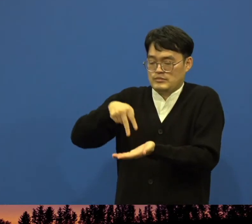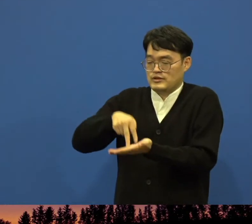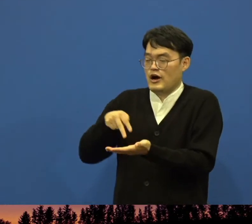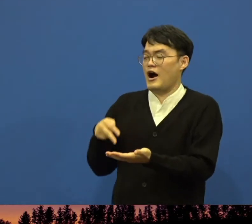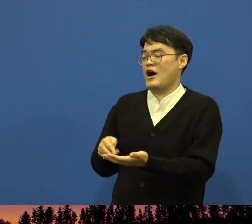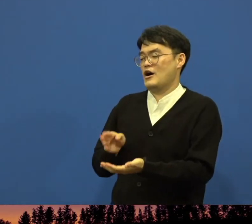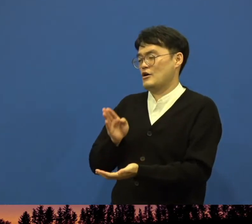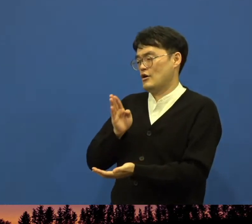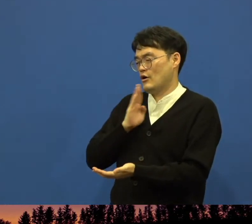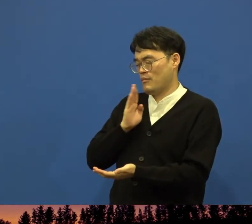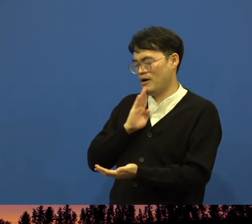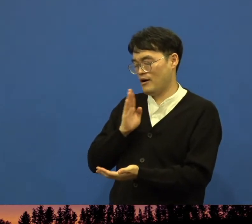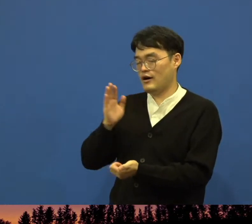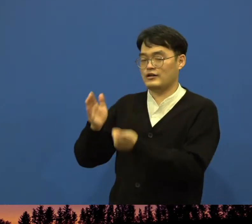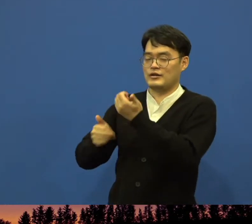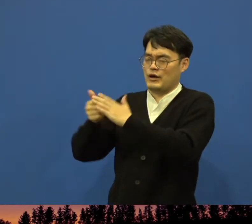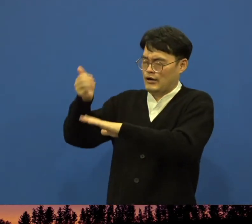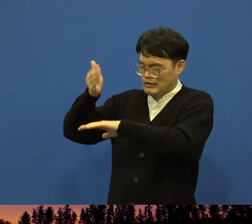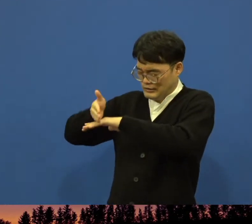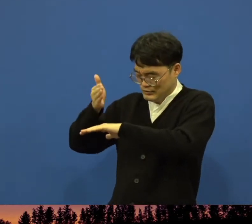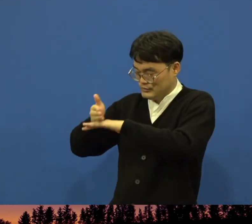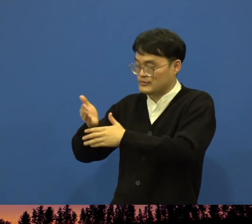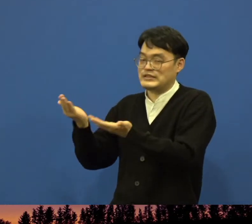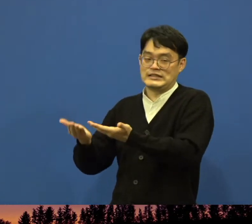오늘 시대에 수없는 이